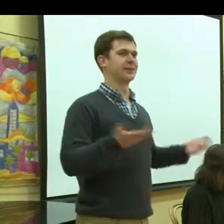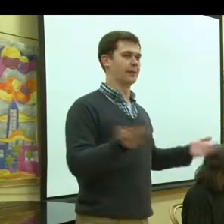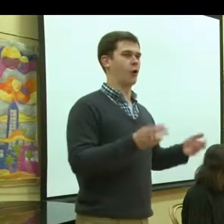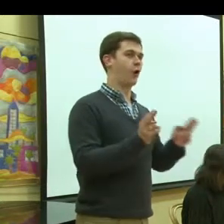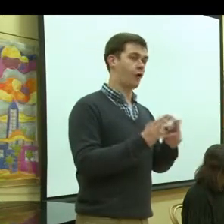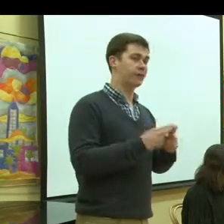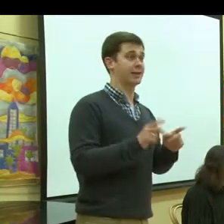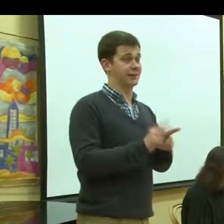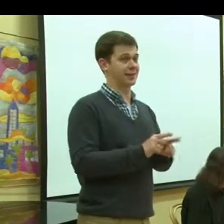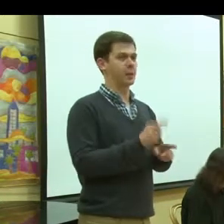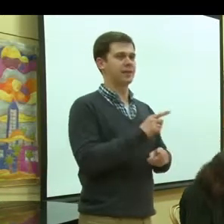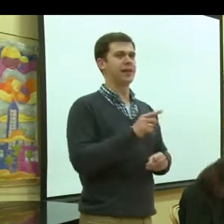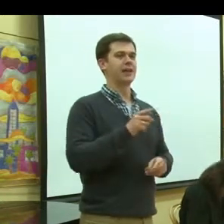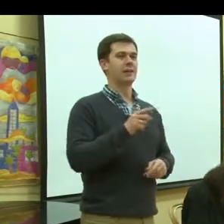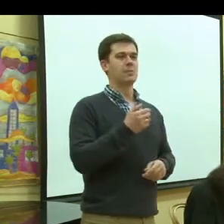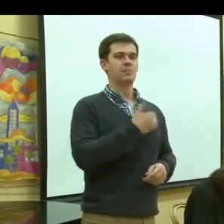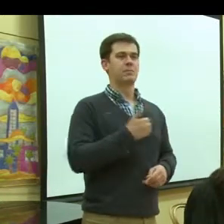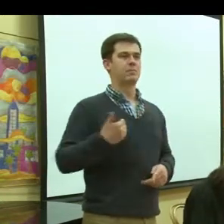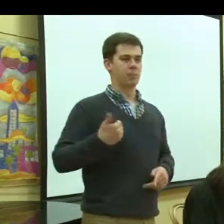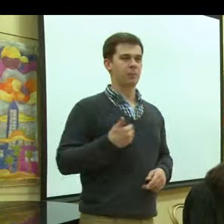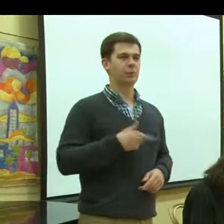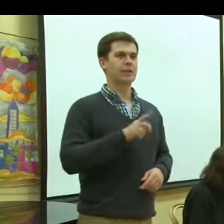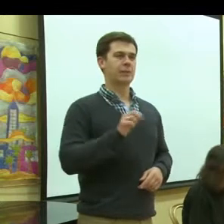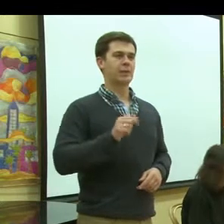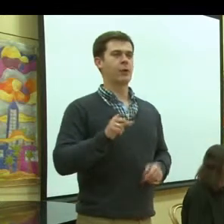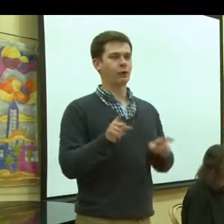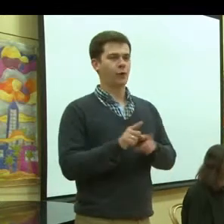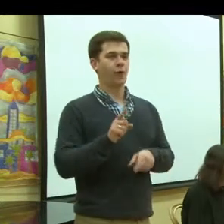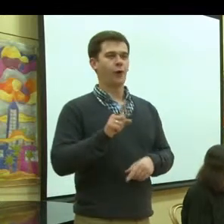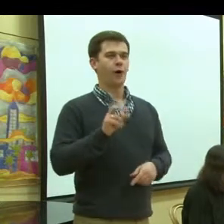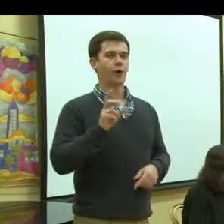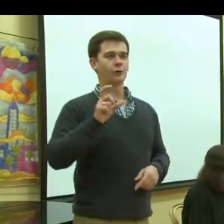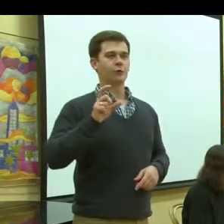kontakto i cuando tenga la posibilidad... Ja bym powiedział po polsku, też zapraszamy.